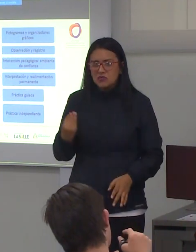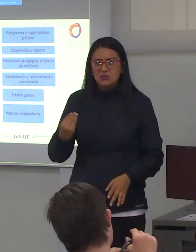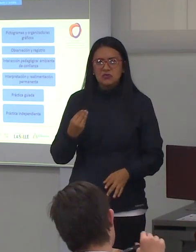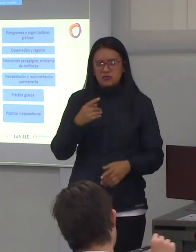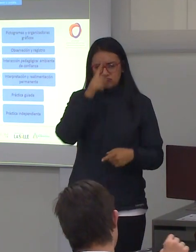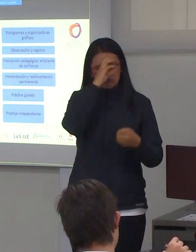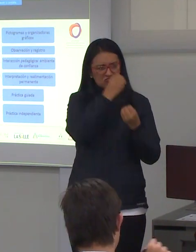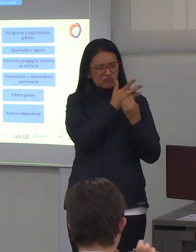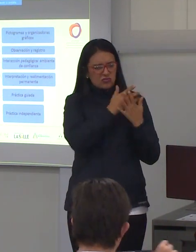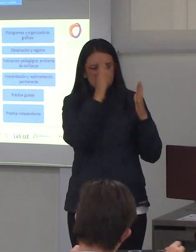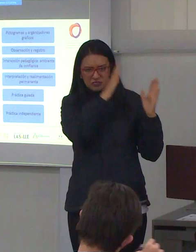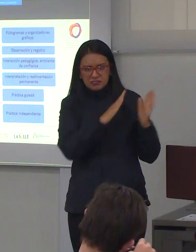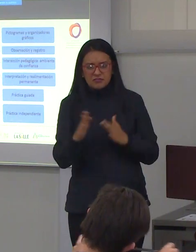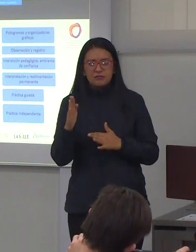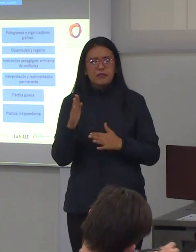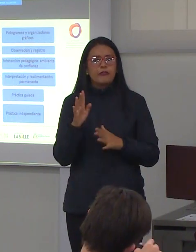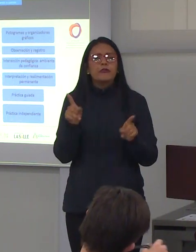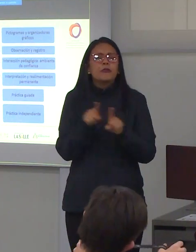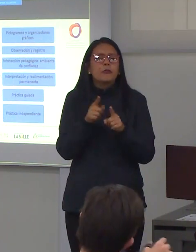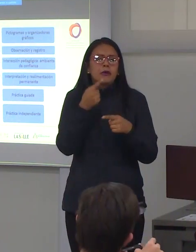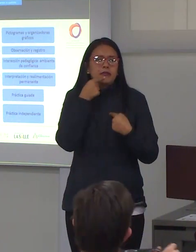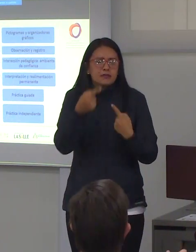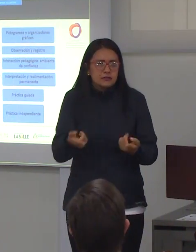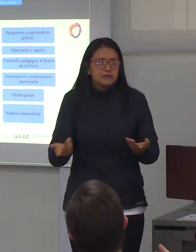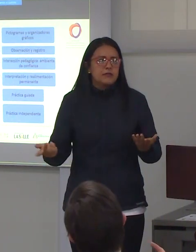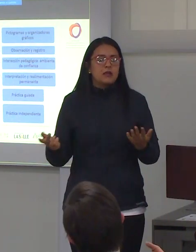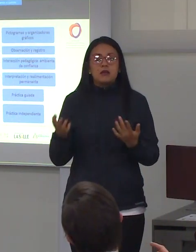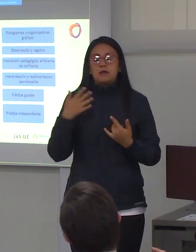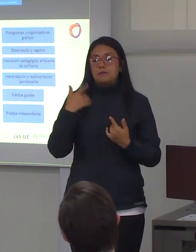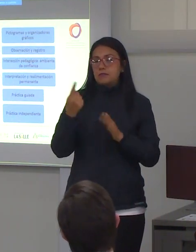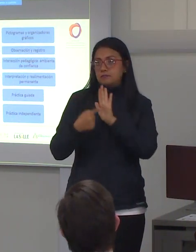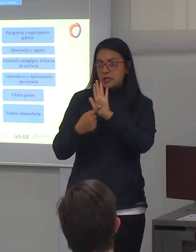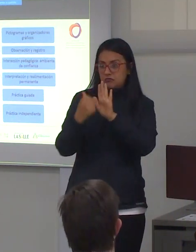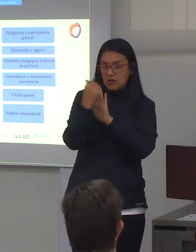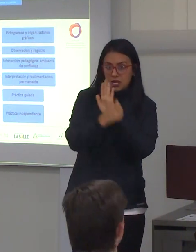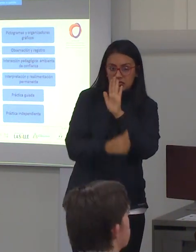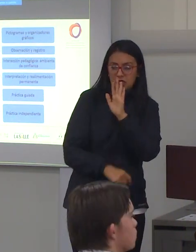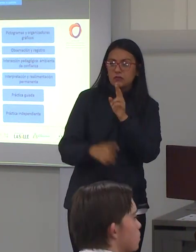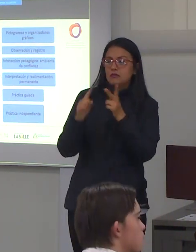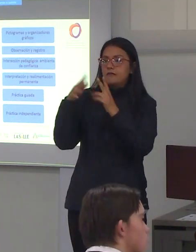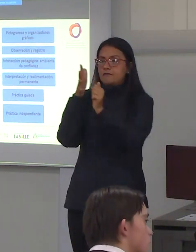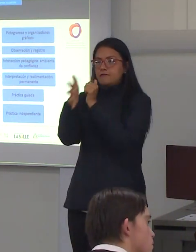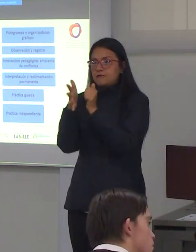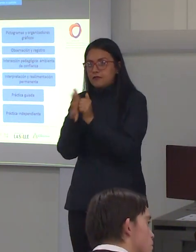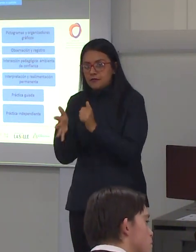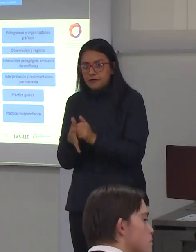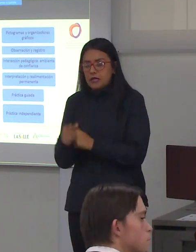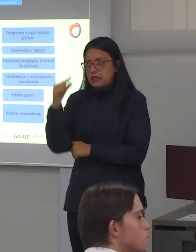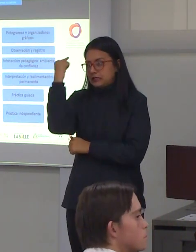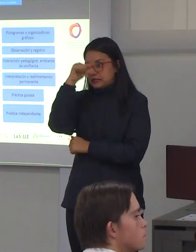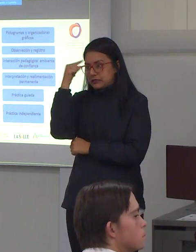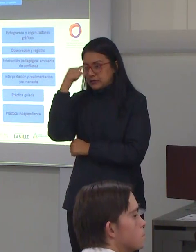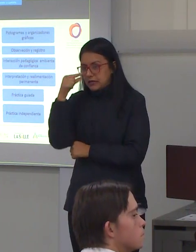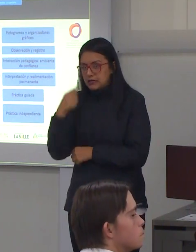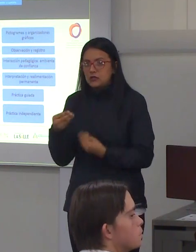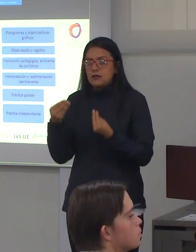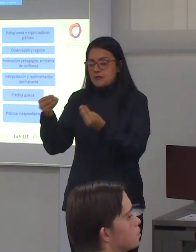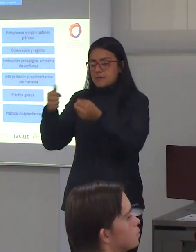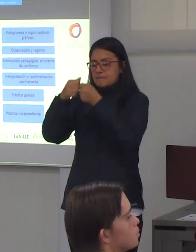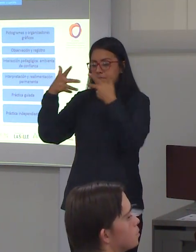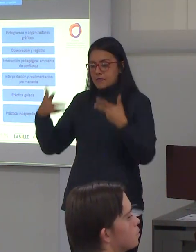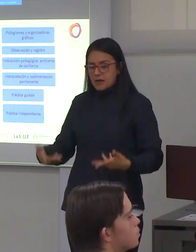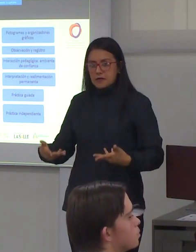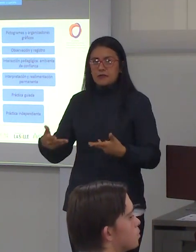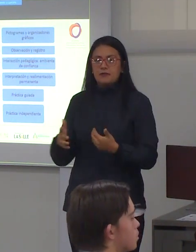esquemáticos, es decir, somos de, bueno, presenta el artículo, presenta el informe, presenta el ensayo, presenta el mapa,